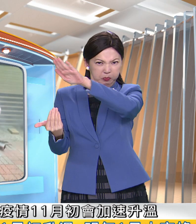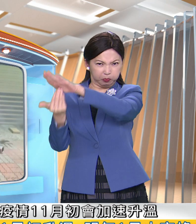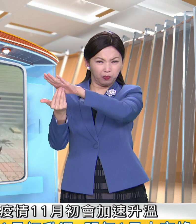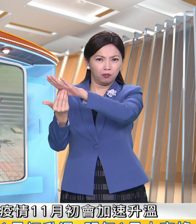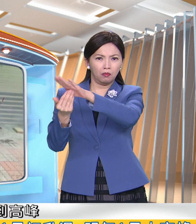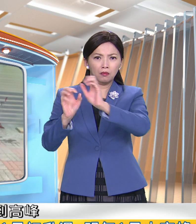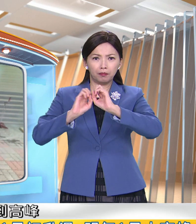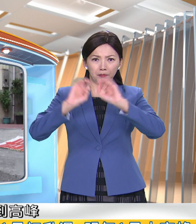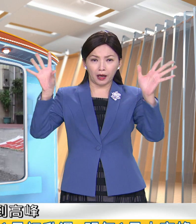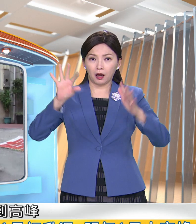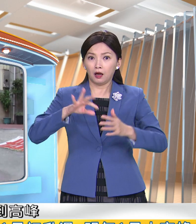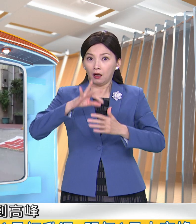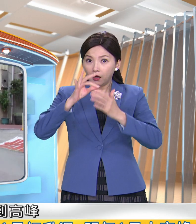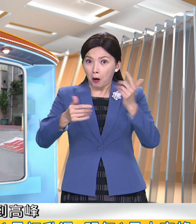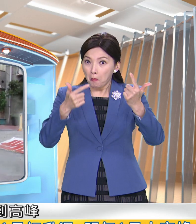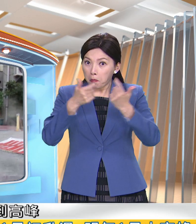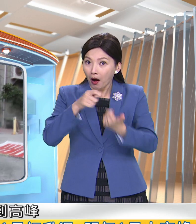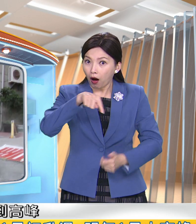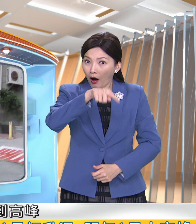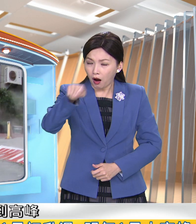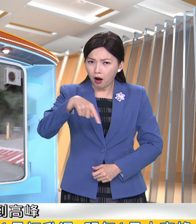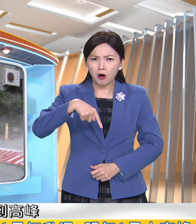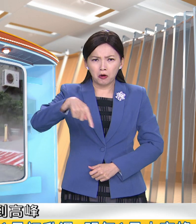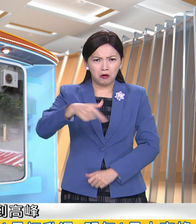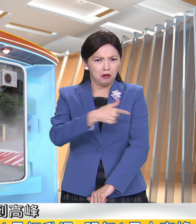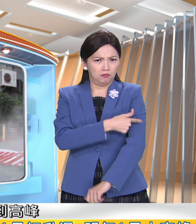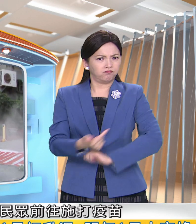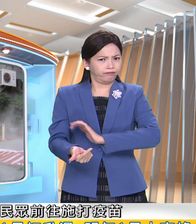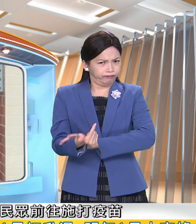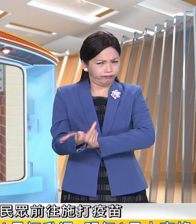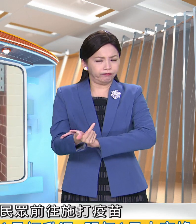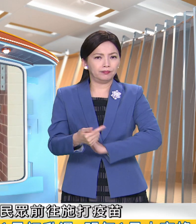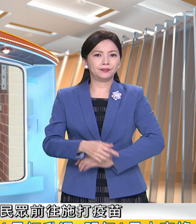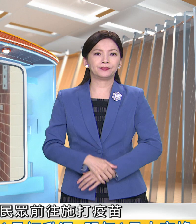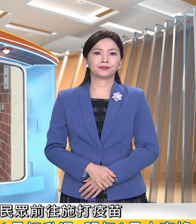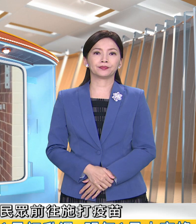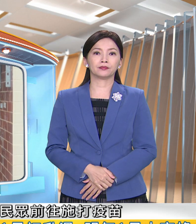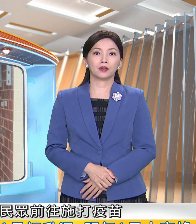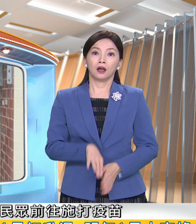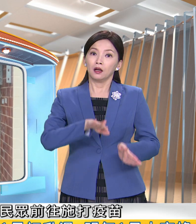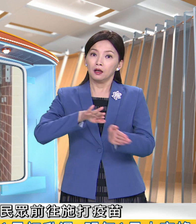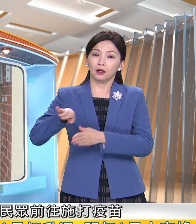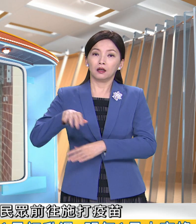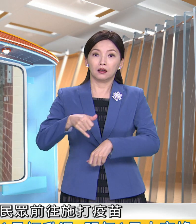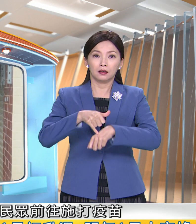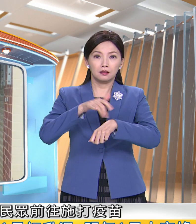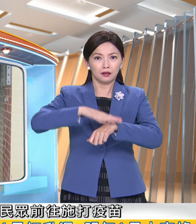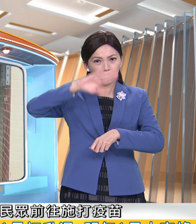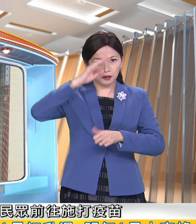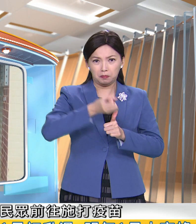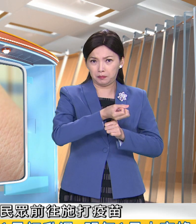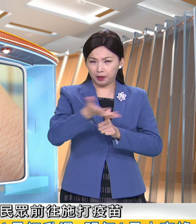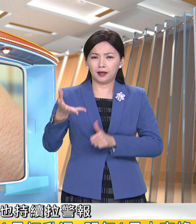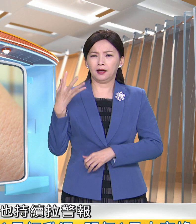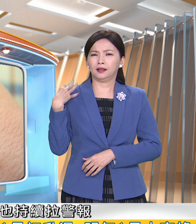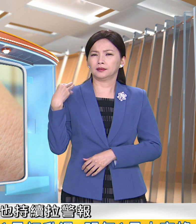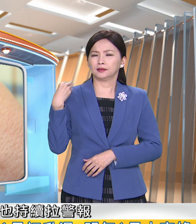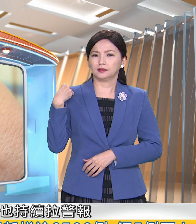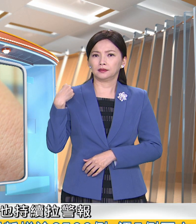年一月中旬达到高峰，呼吁符合资格的民众前往施打疫苗。而另外，登革热